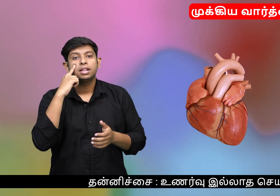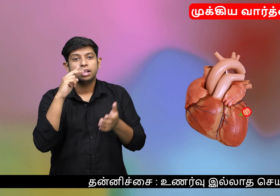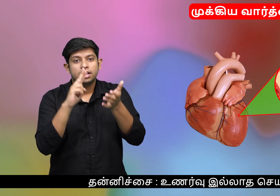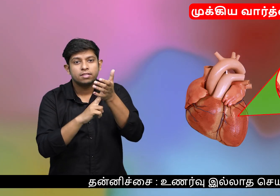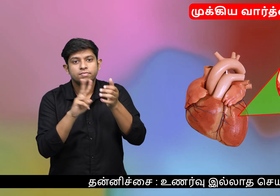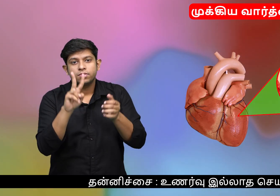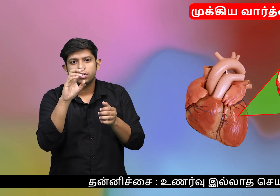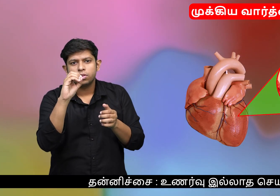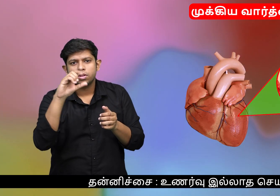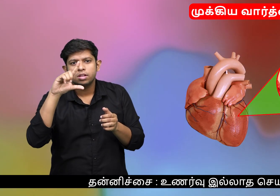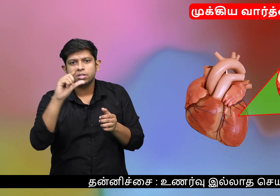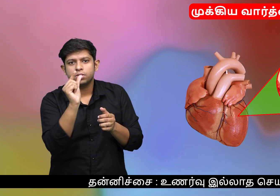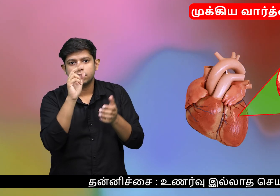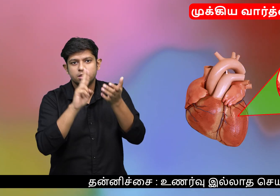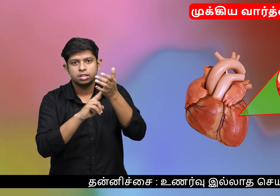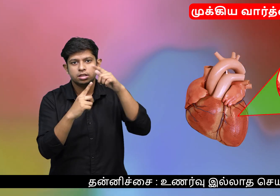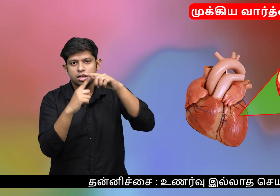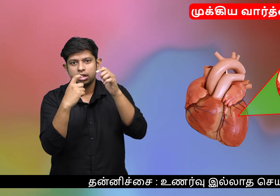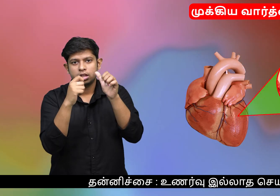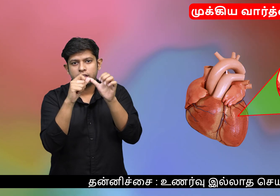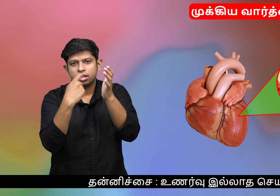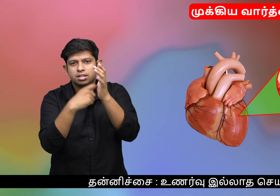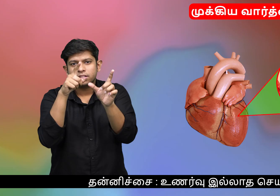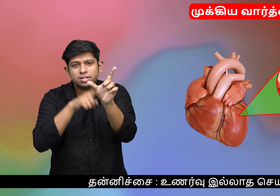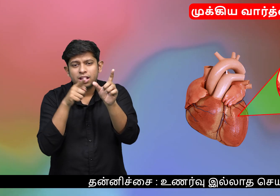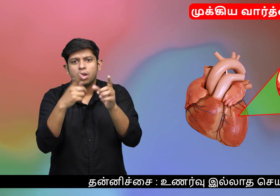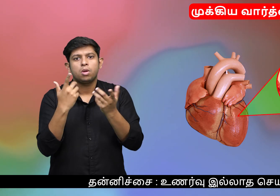தன்னிச்சை. உணர்வு இல்லாத செயல்.